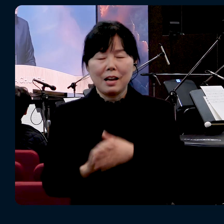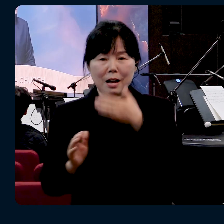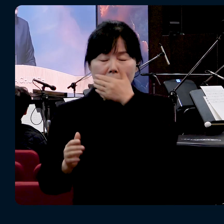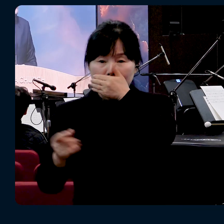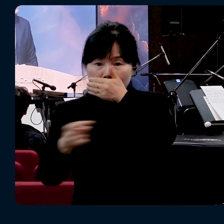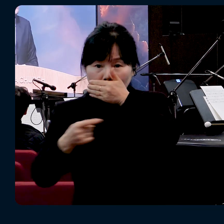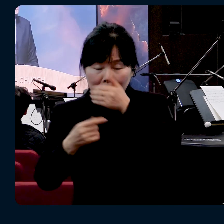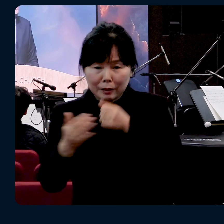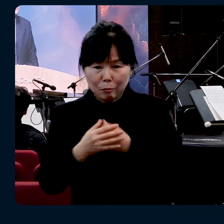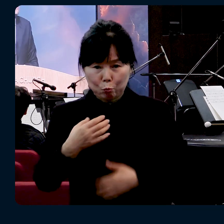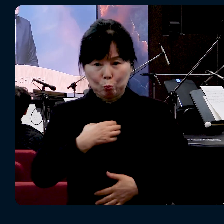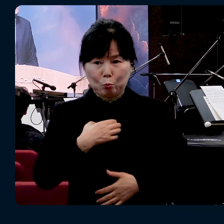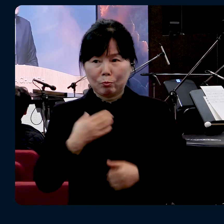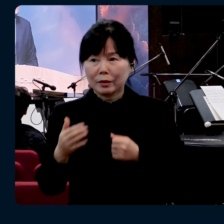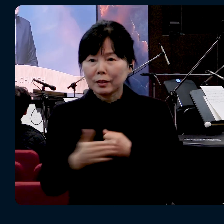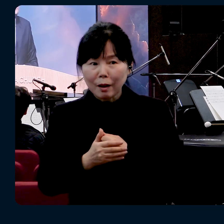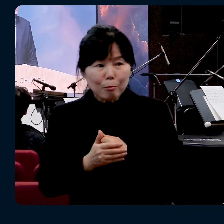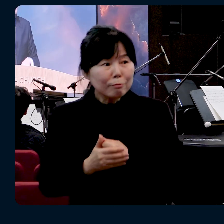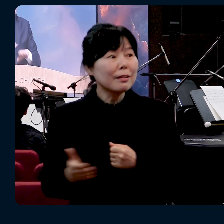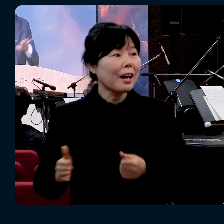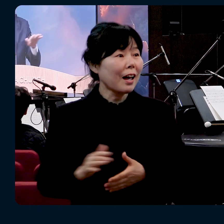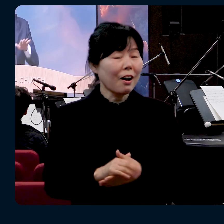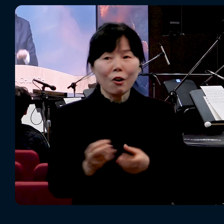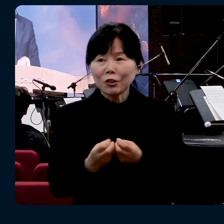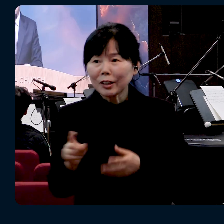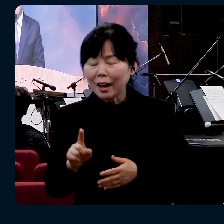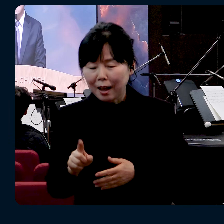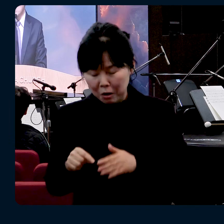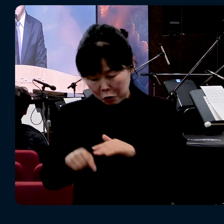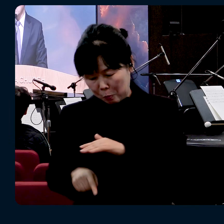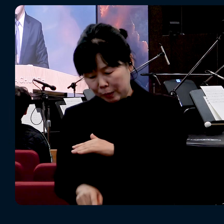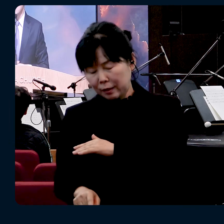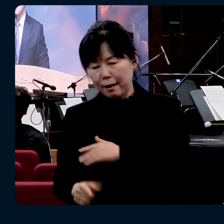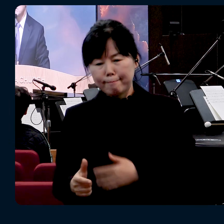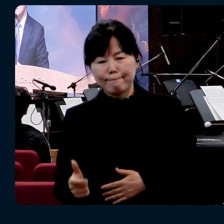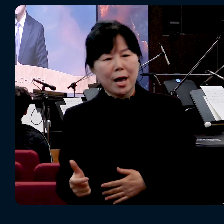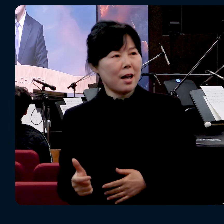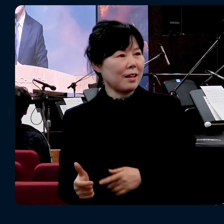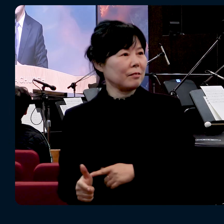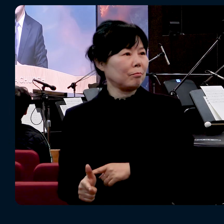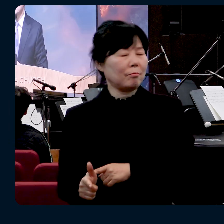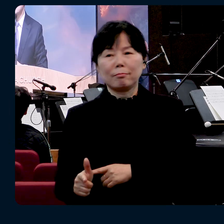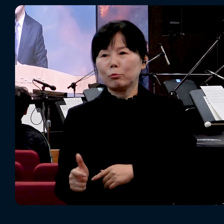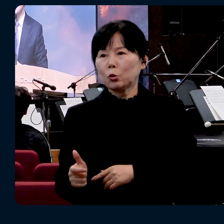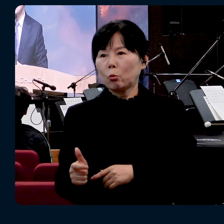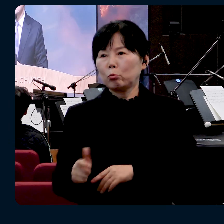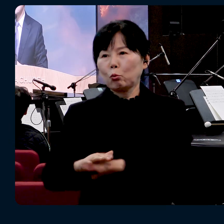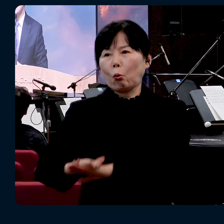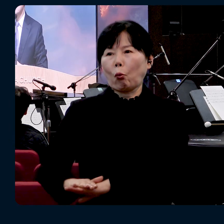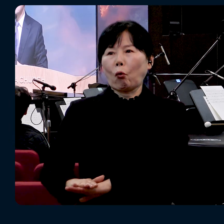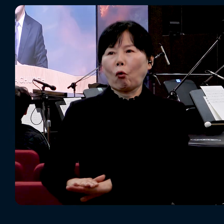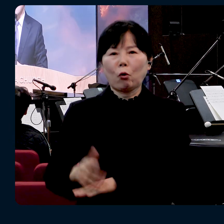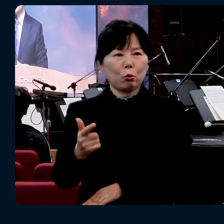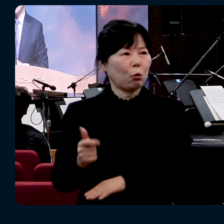예, 그리고 강도가 많으니까 위험하니까 그 테이블 밑에는 권총을 갖다 놔요.